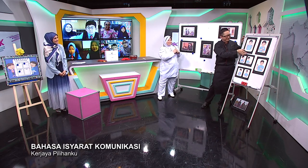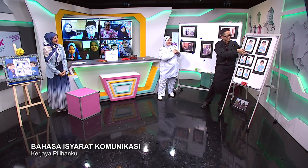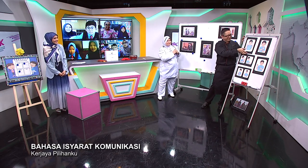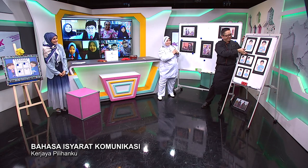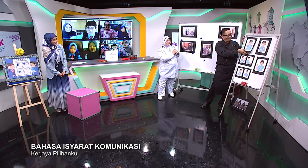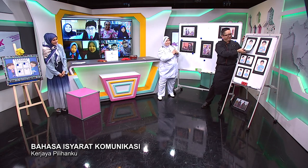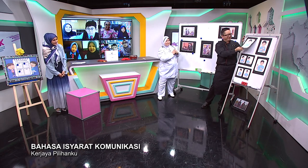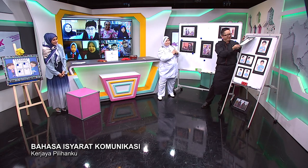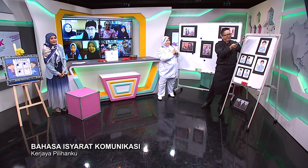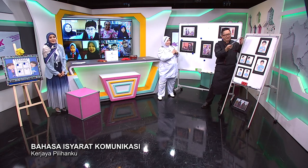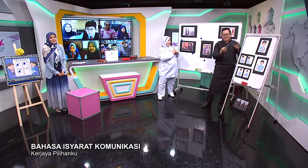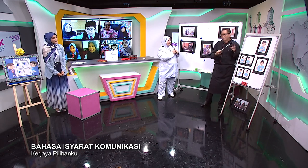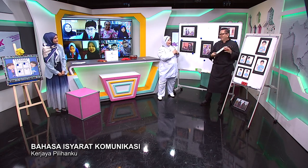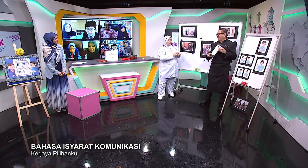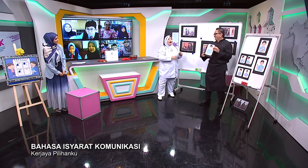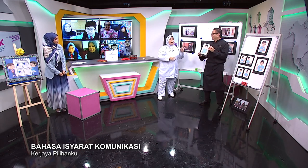Silakan cikgu.